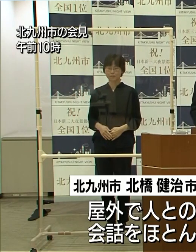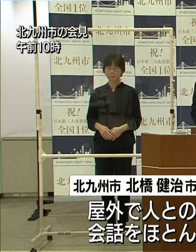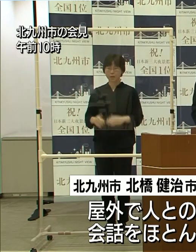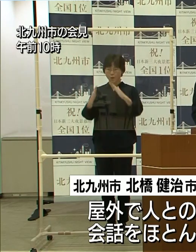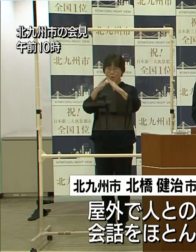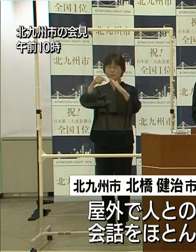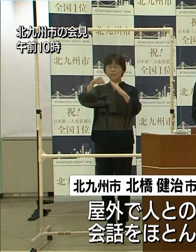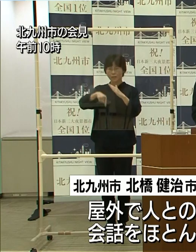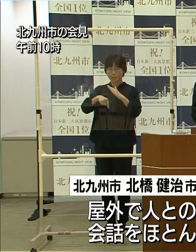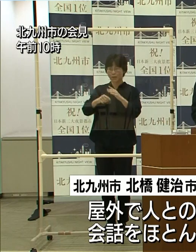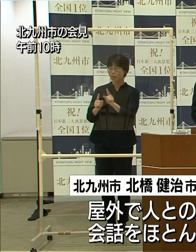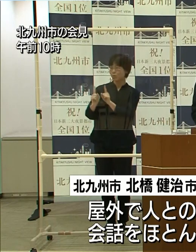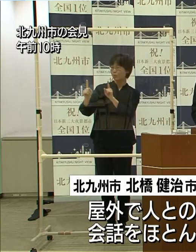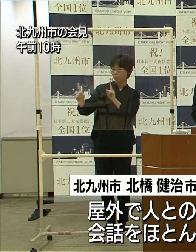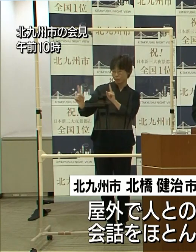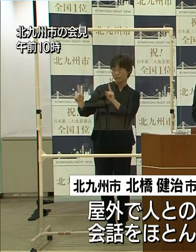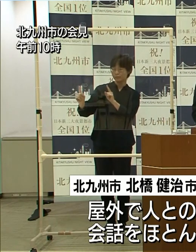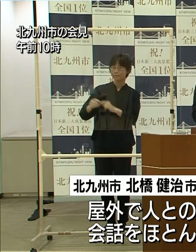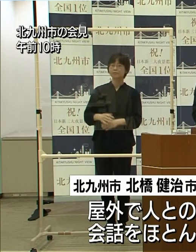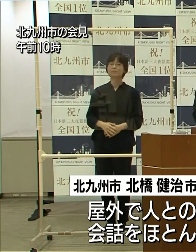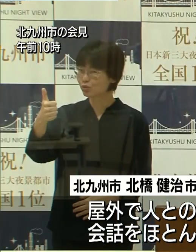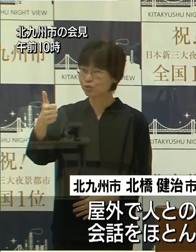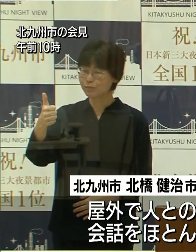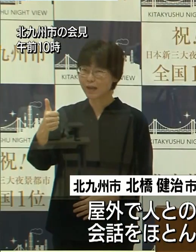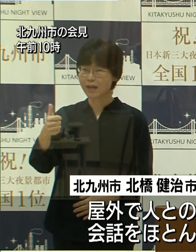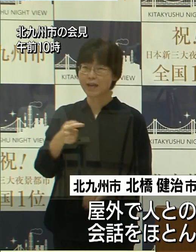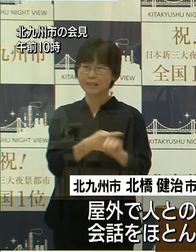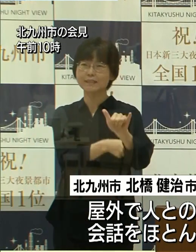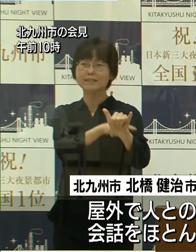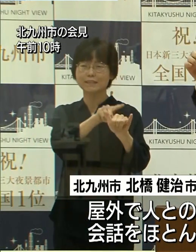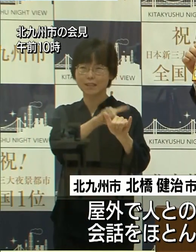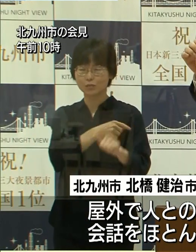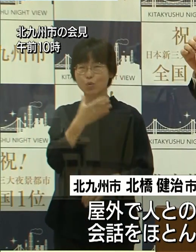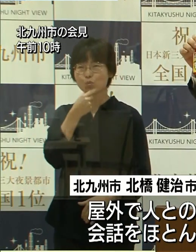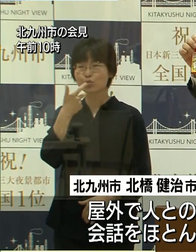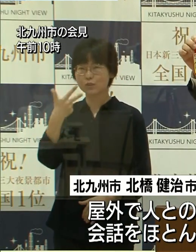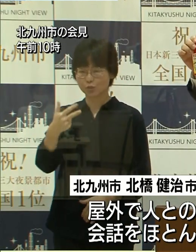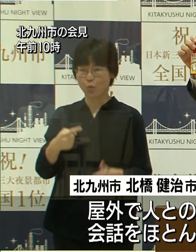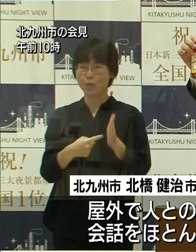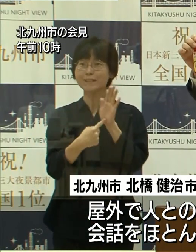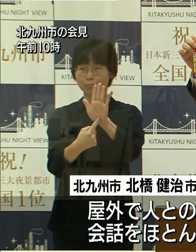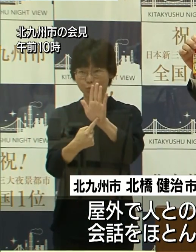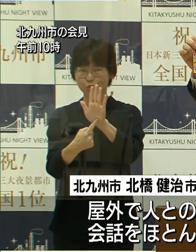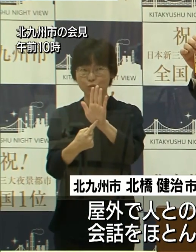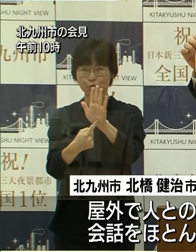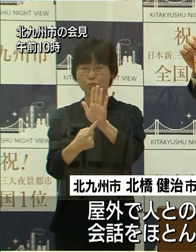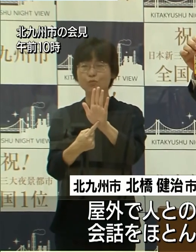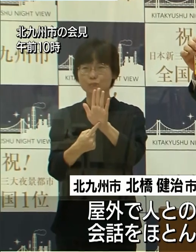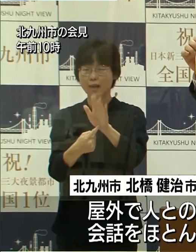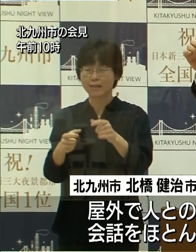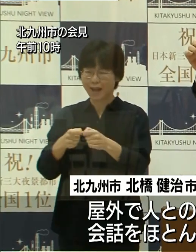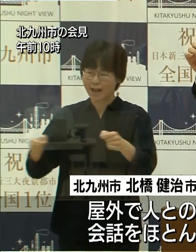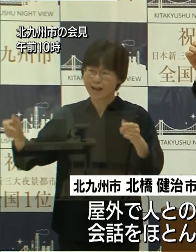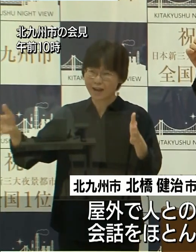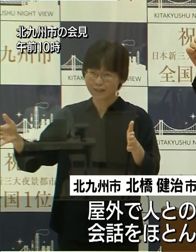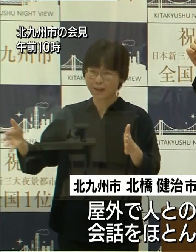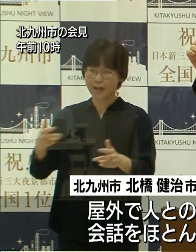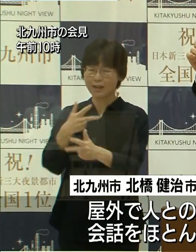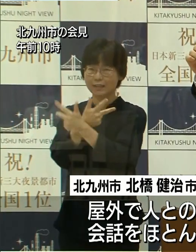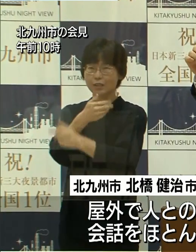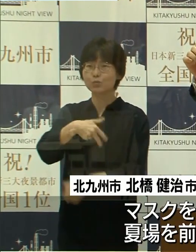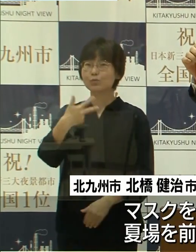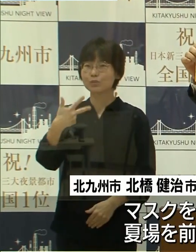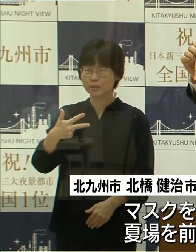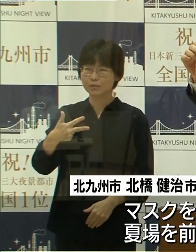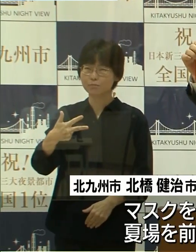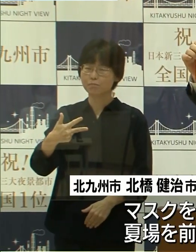北橋市長は会見で、屋外で人との距離が確保できる場合や、会話をほとんど行わない場合には、